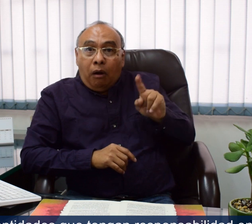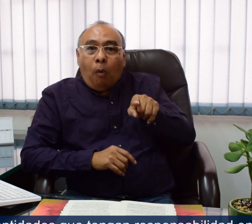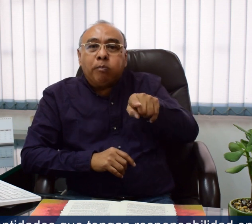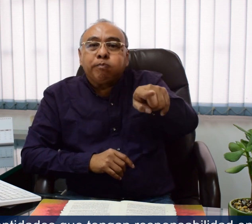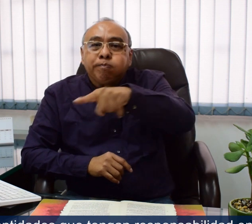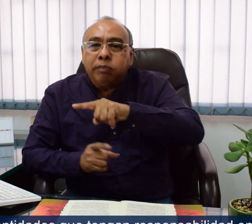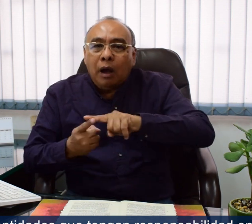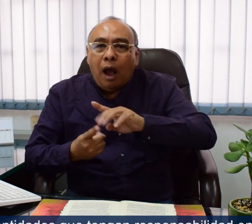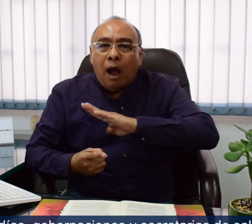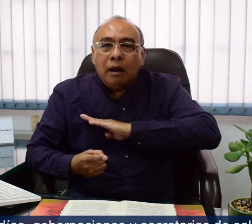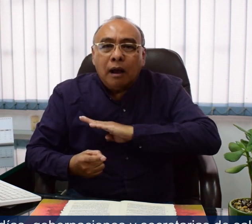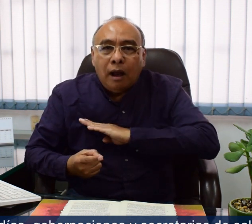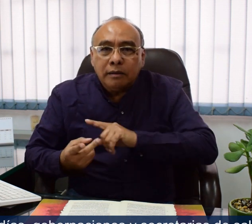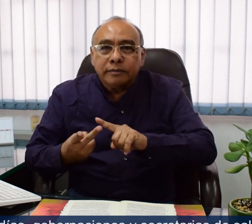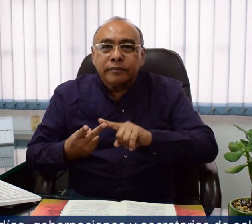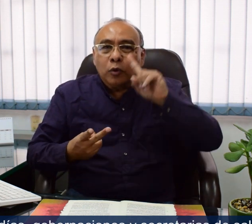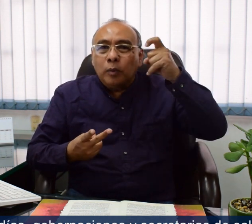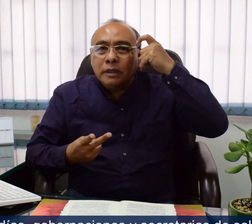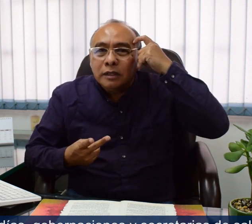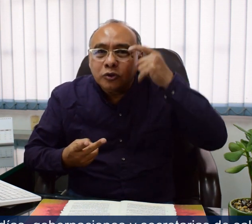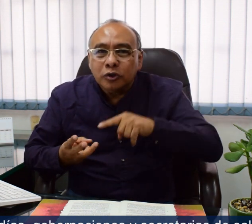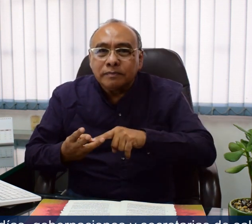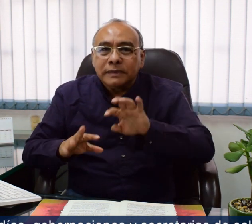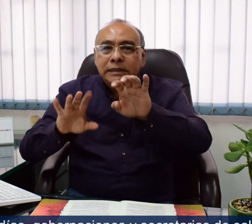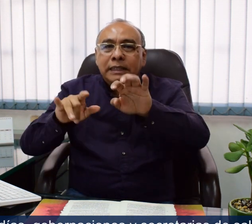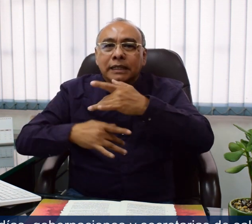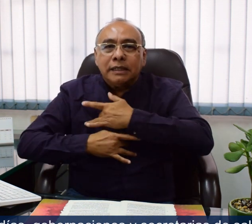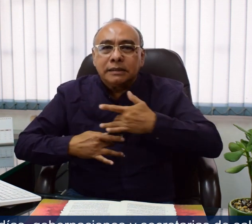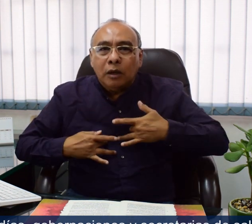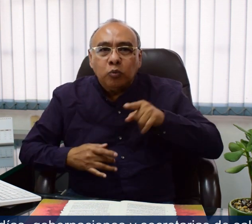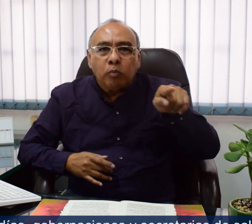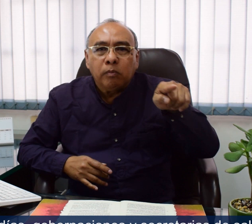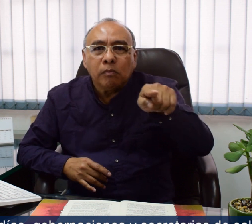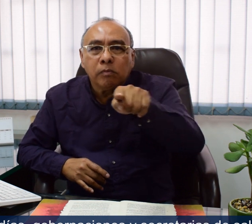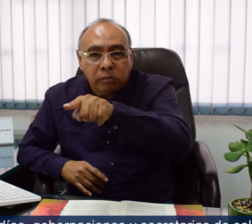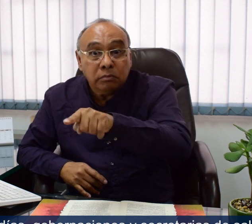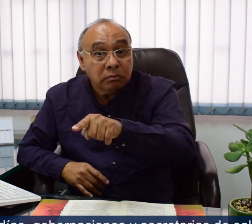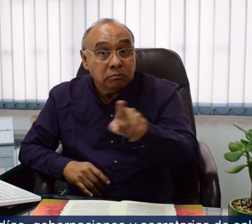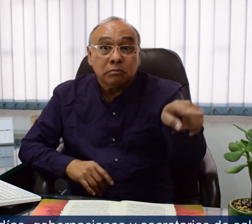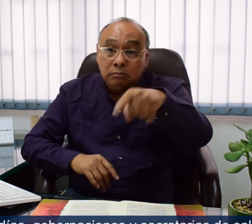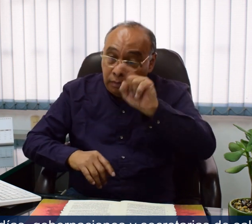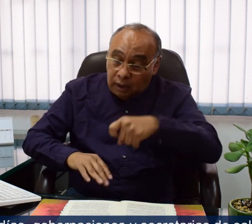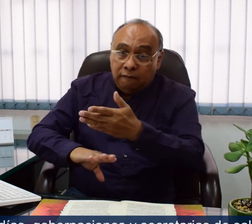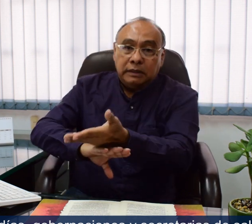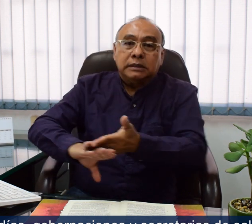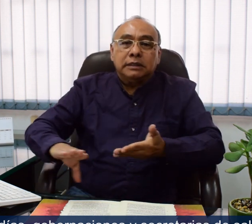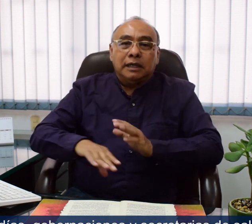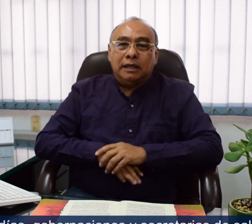Ministerio de Salud, sino también las alcaldías, gobernaciones y secretarías de salud, entre otras entidades a las que debemos